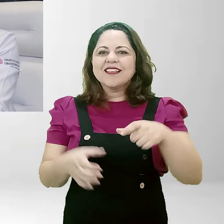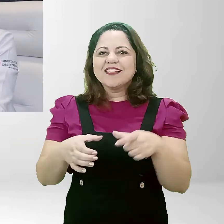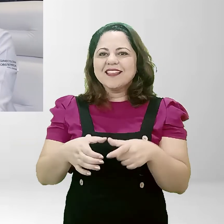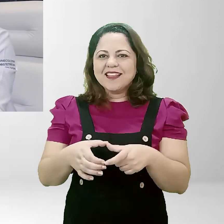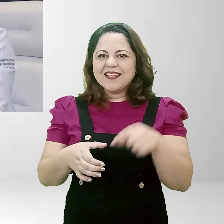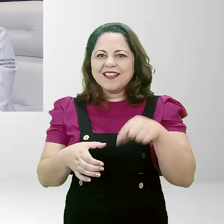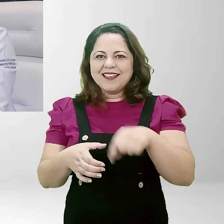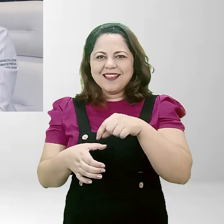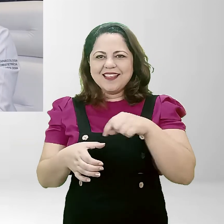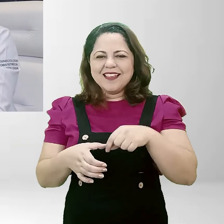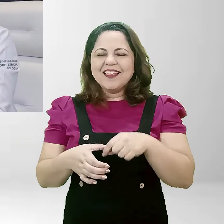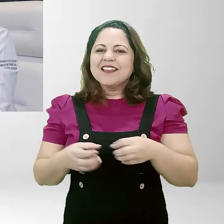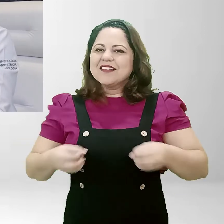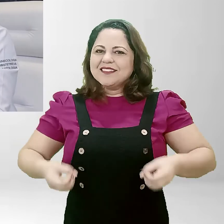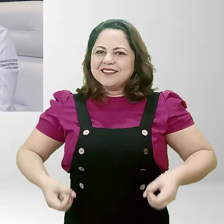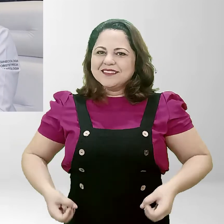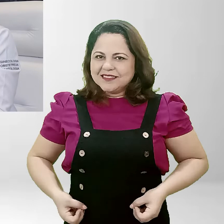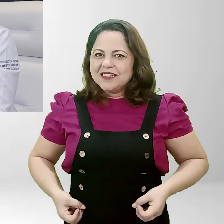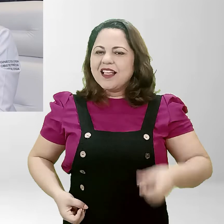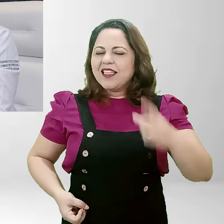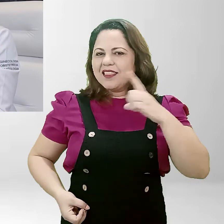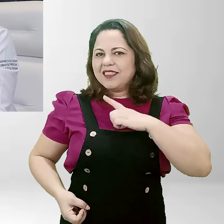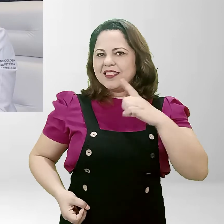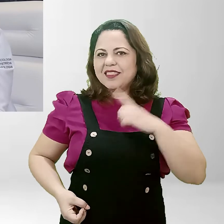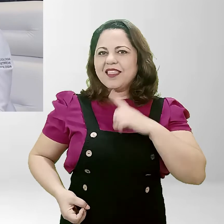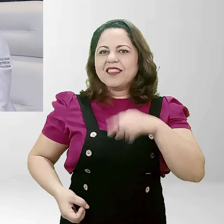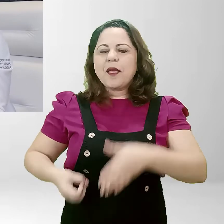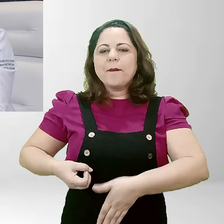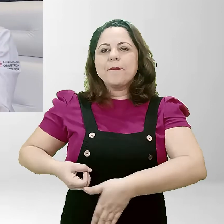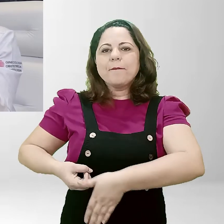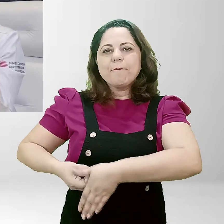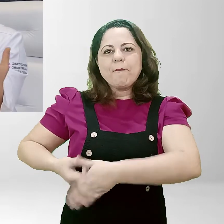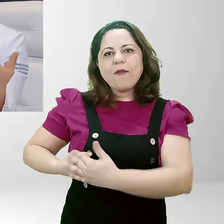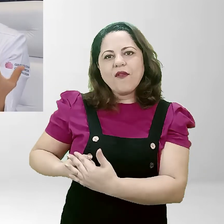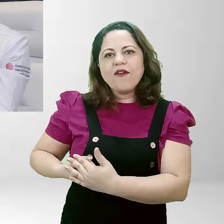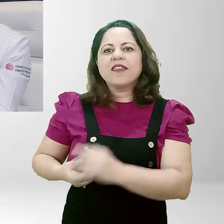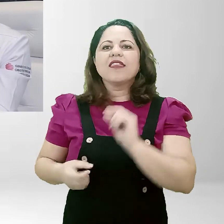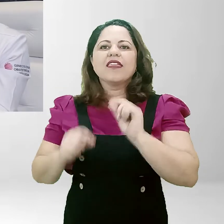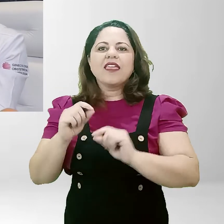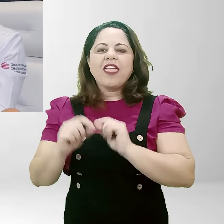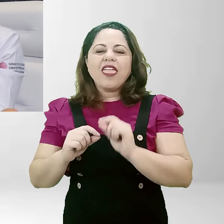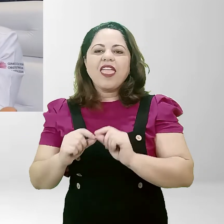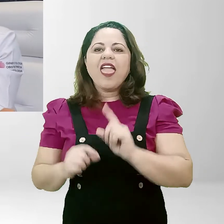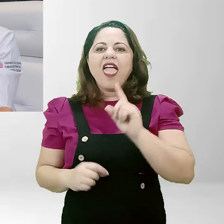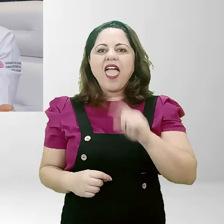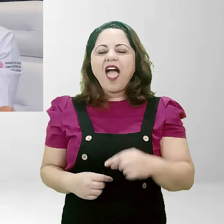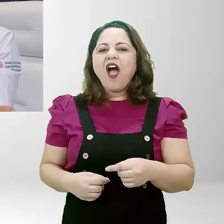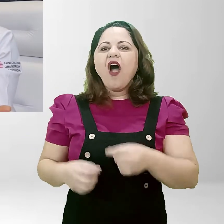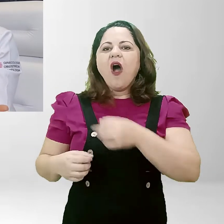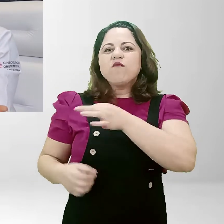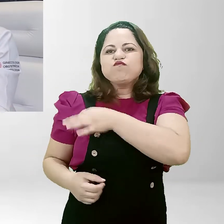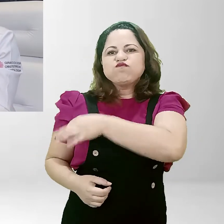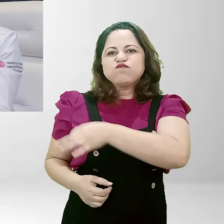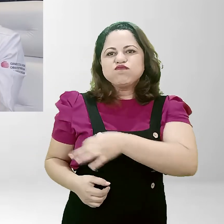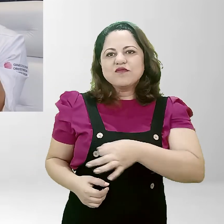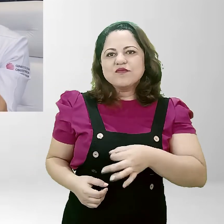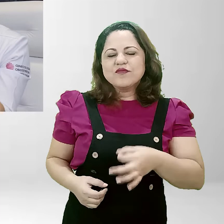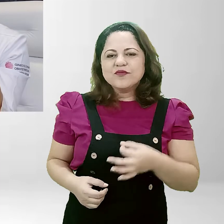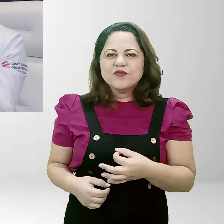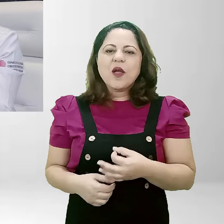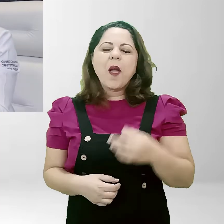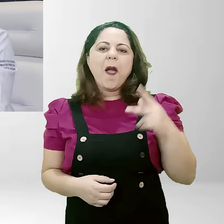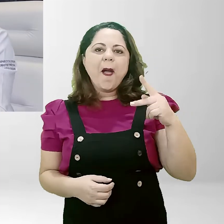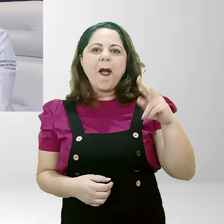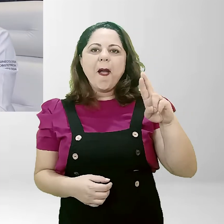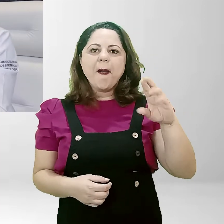são medicações usadas para bloquear os hormônios femininos naqueles tumores com receptores hormonais para